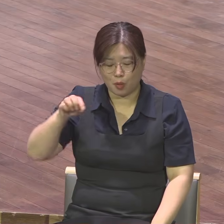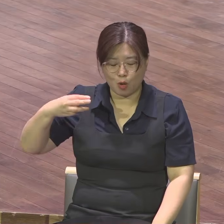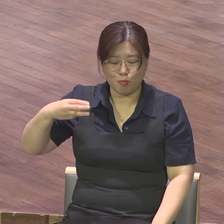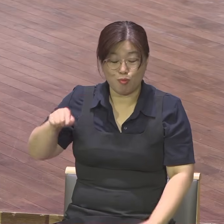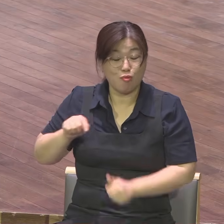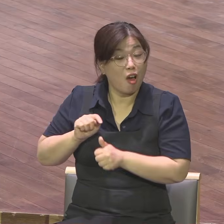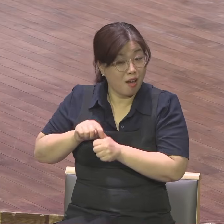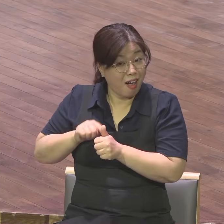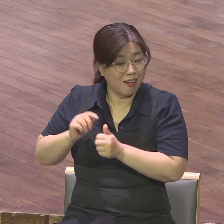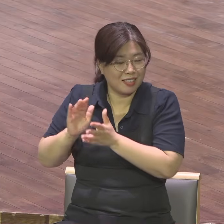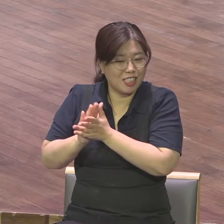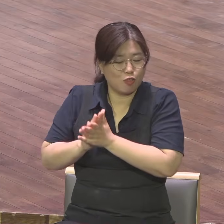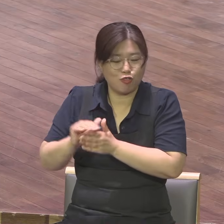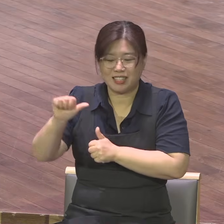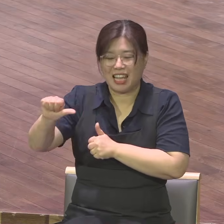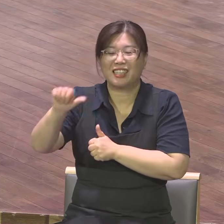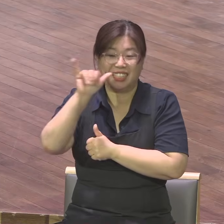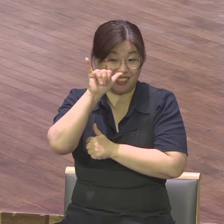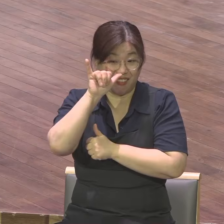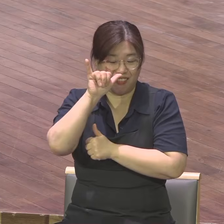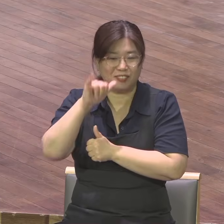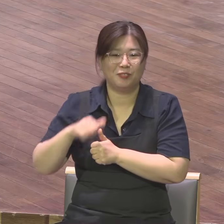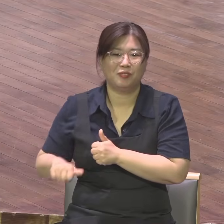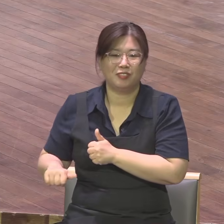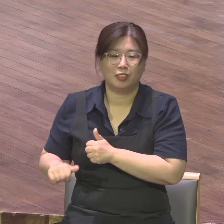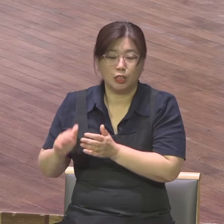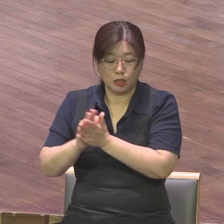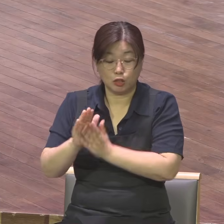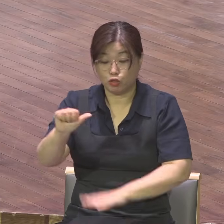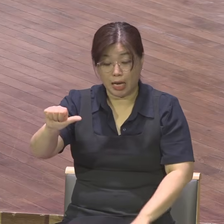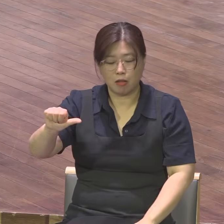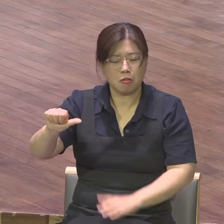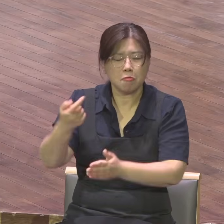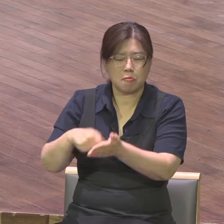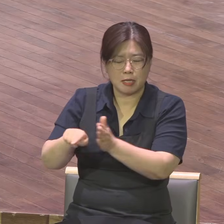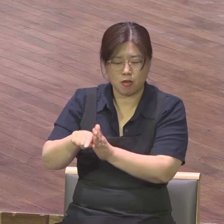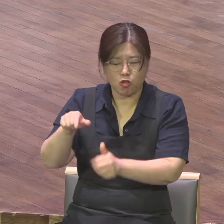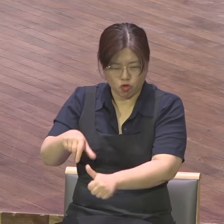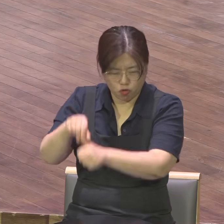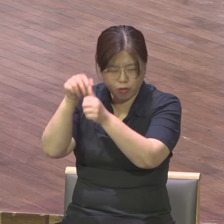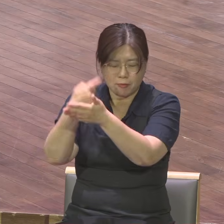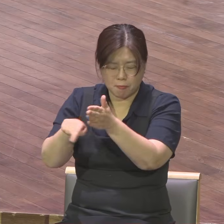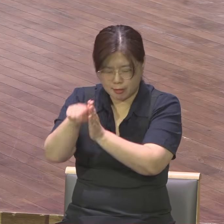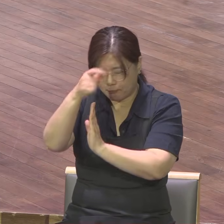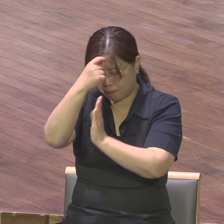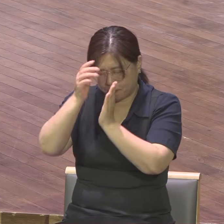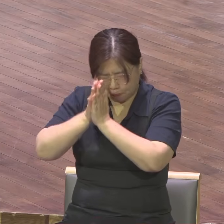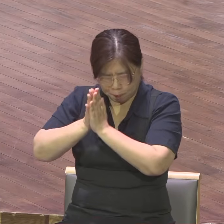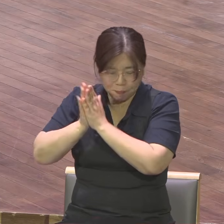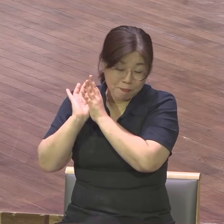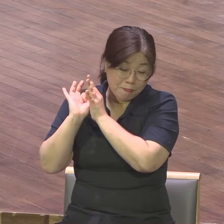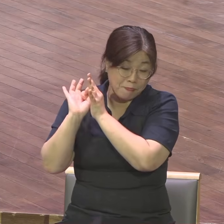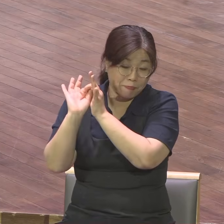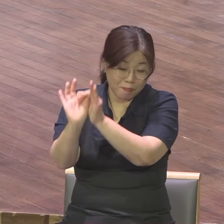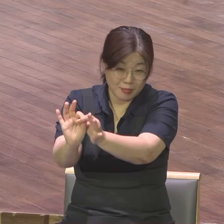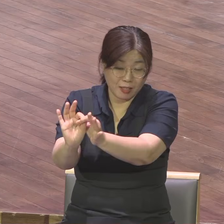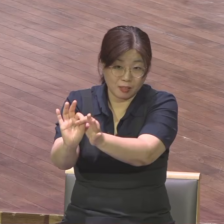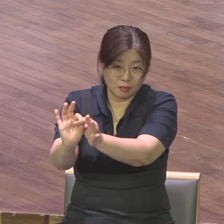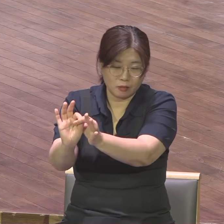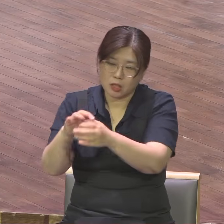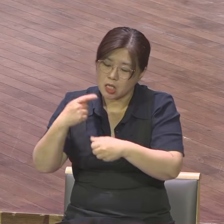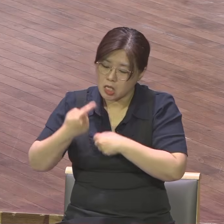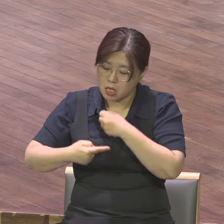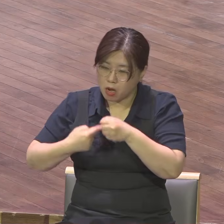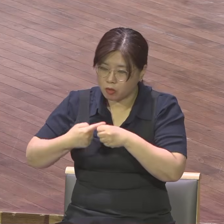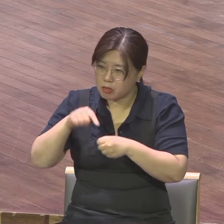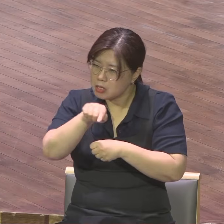기도를 했는데요. 구원 얻도록 기도에 불신자 친구 5명을 위해서 기도한 지 1년